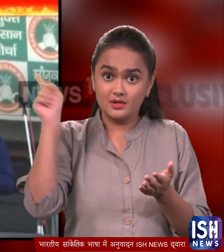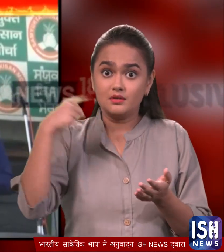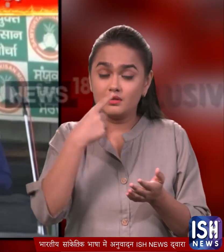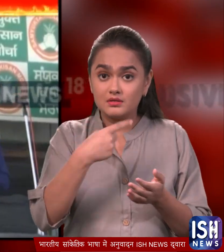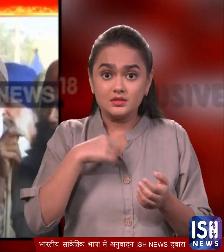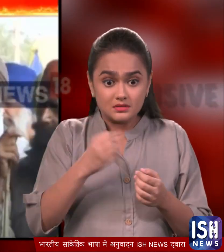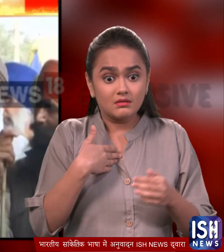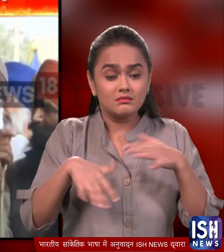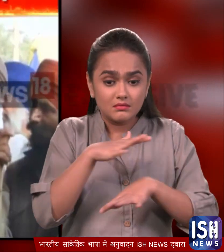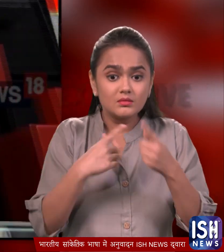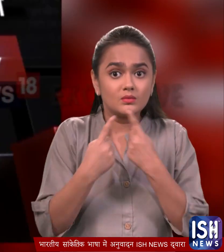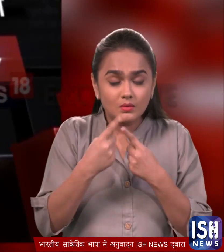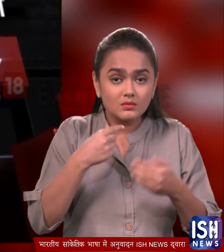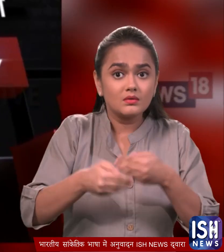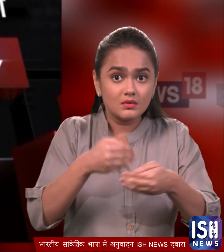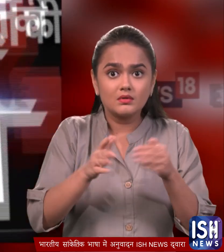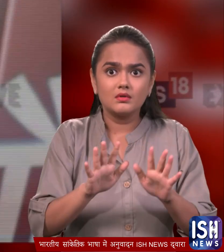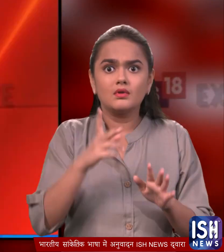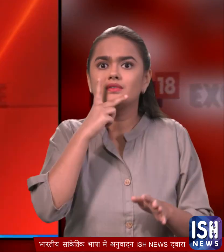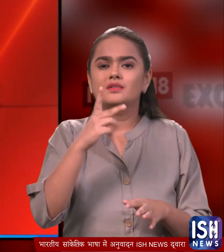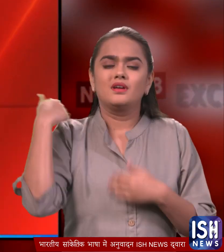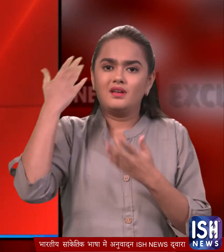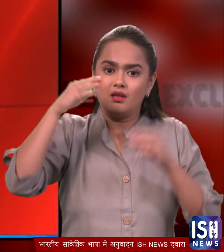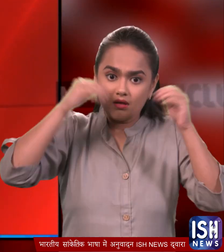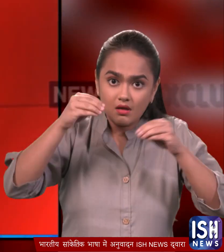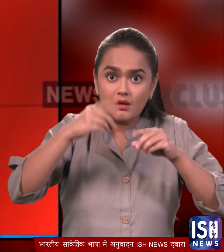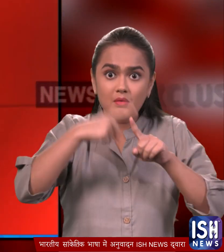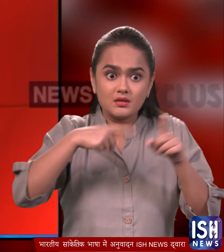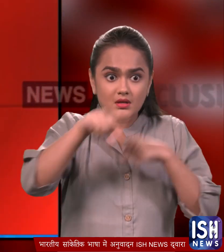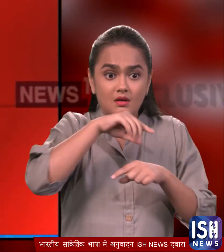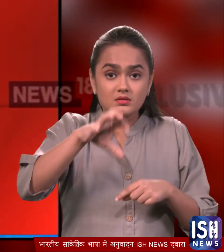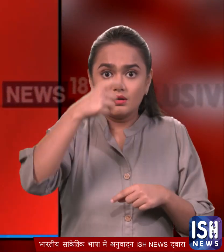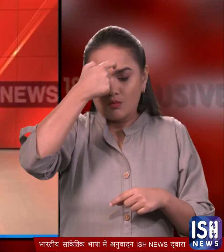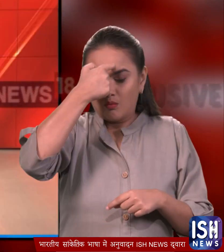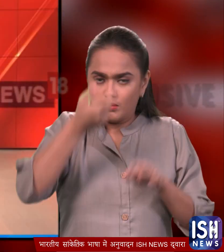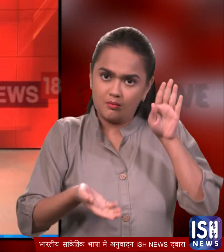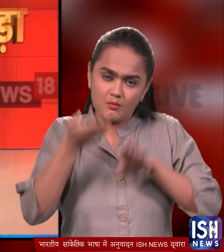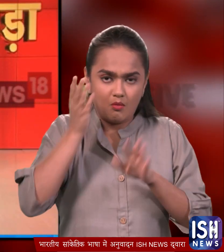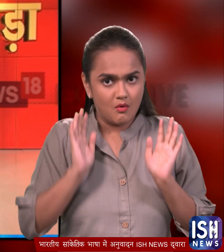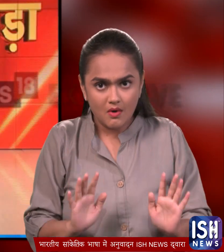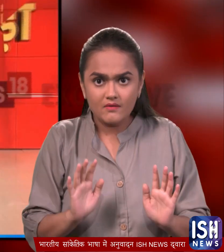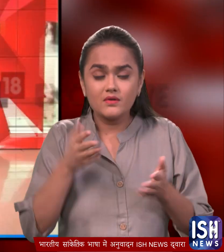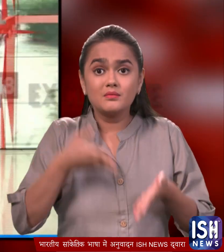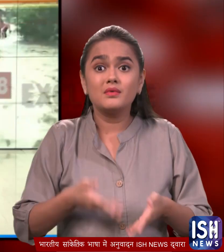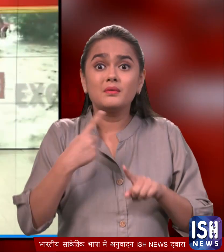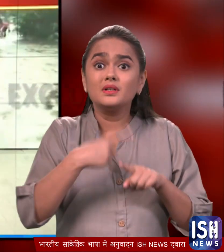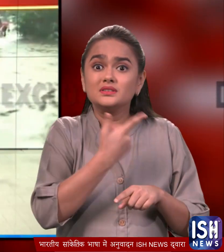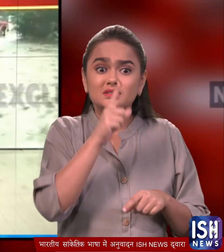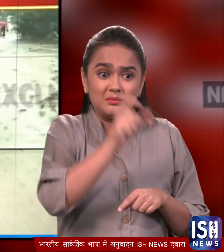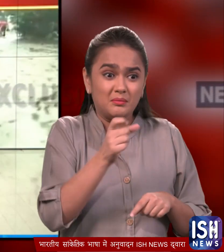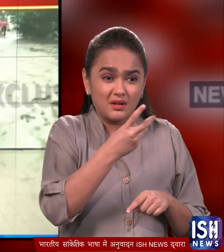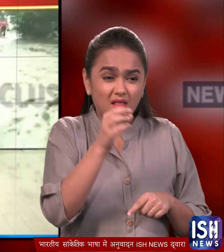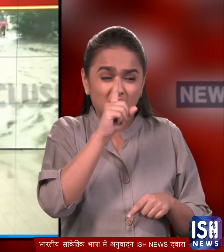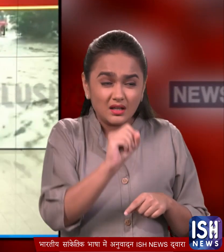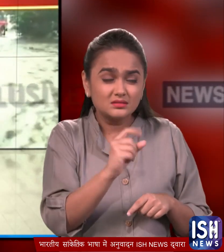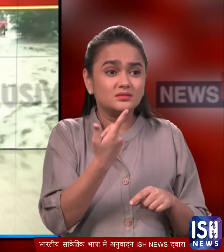को संसद की तरफ कूच करने का भी ऐलान कर दिया। बेजा बारिश ने पहले से ही राज्य में लोगों की मुश्किलें बढ़ा दी हैं। ऐसे जिलों की गिनती 10 से